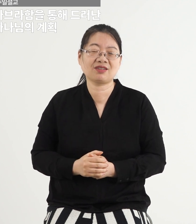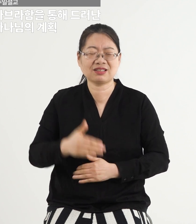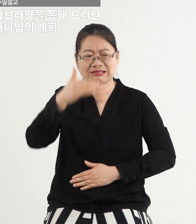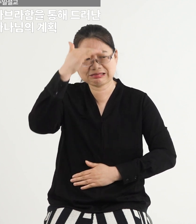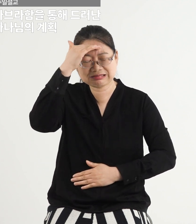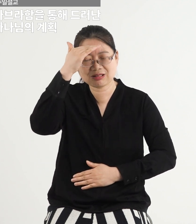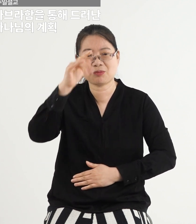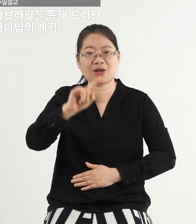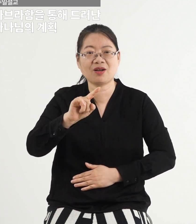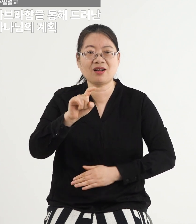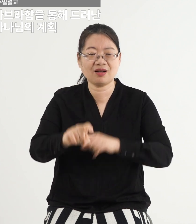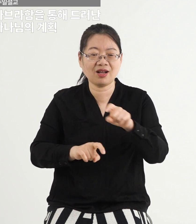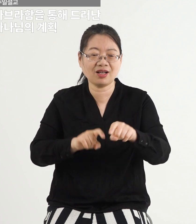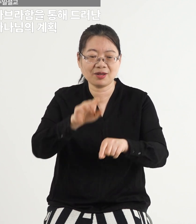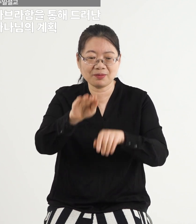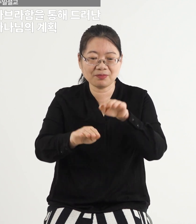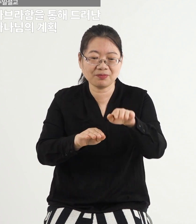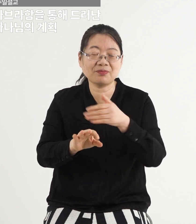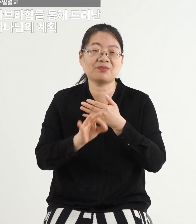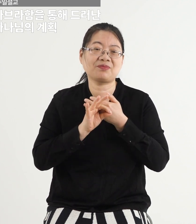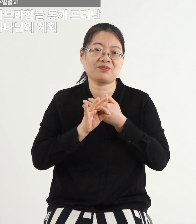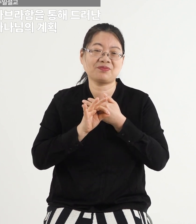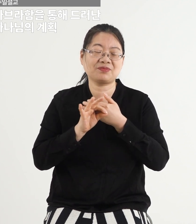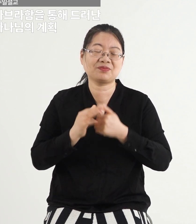그거 걸어가서 밟으면